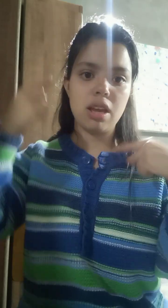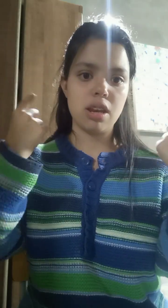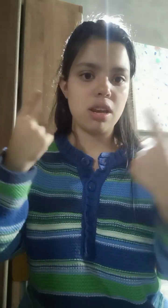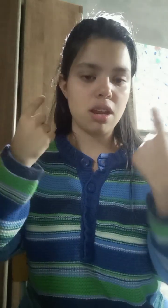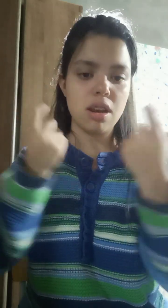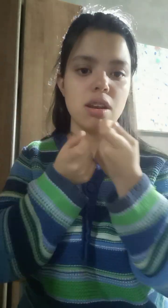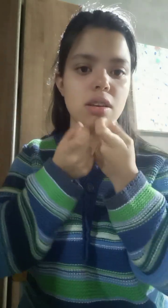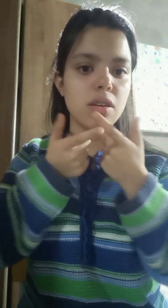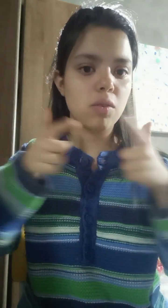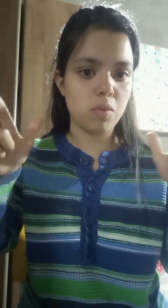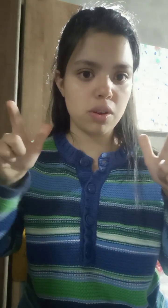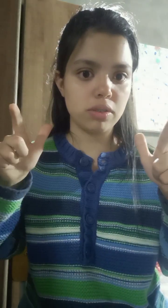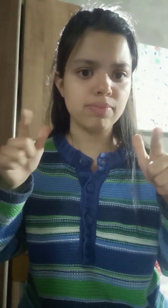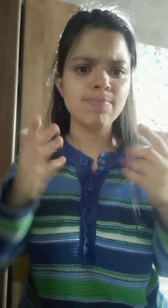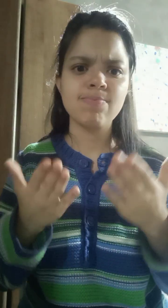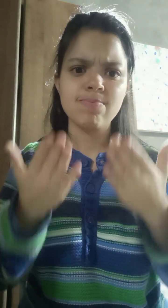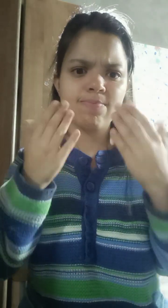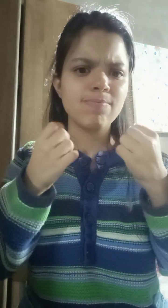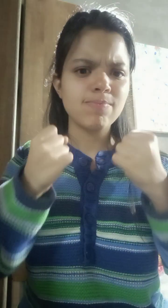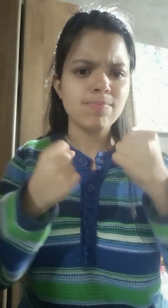lóbulo frontal derecho,